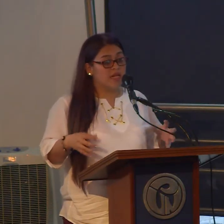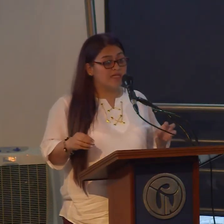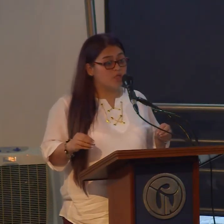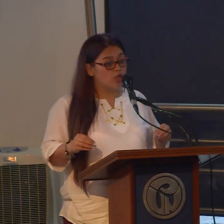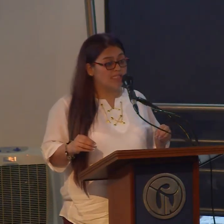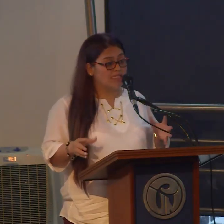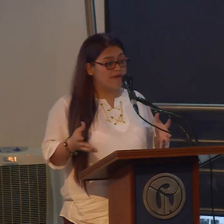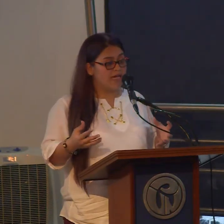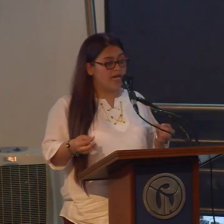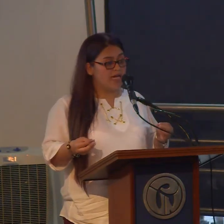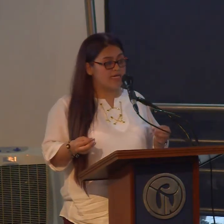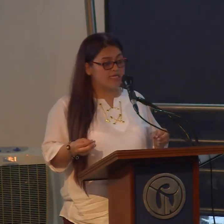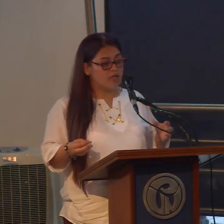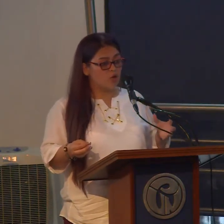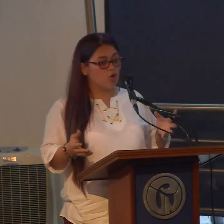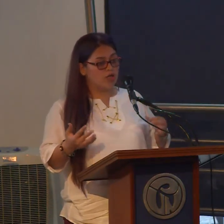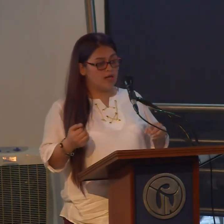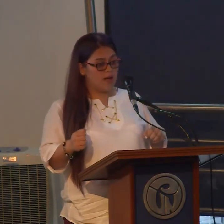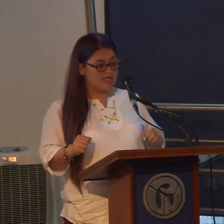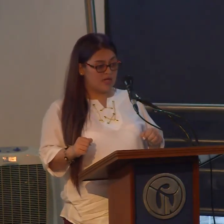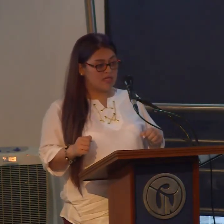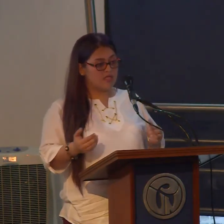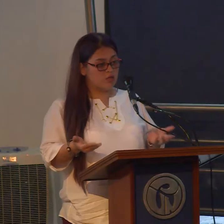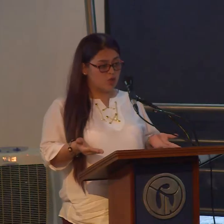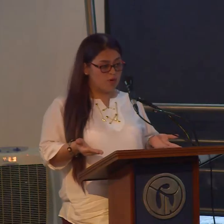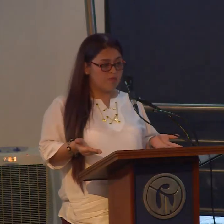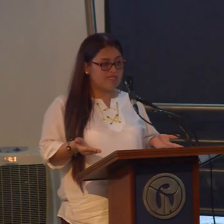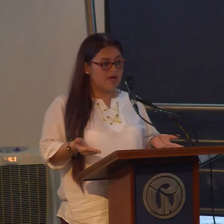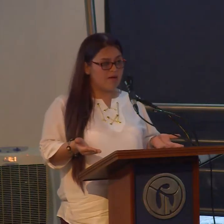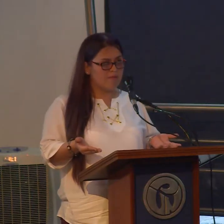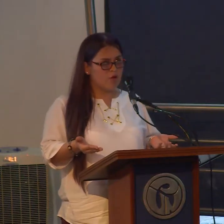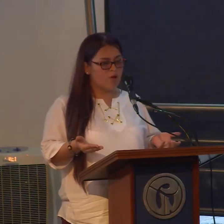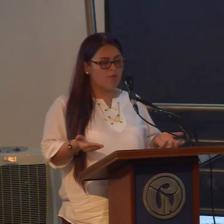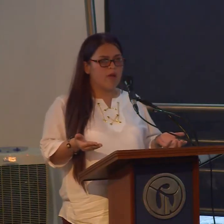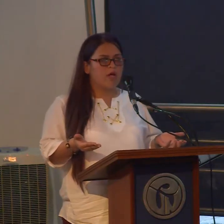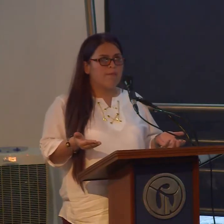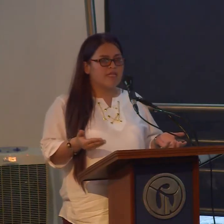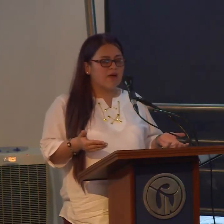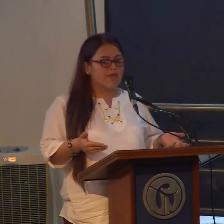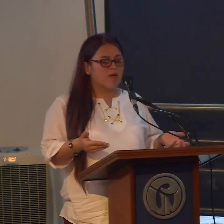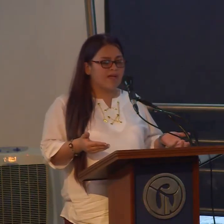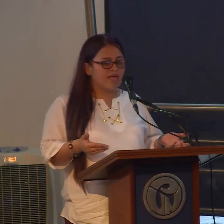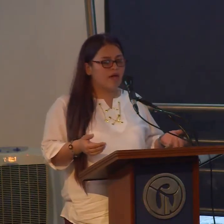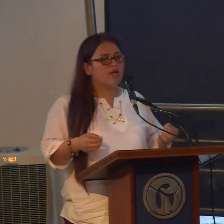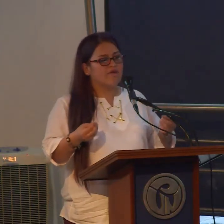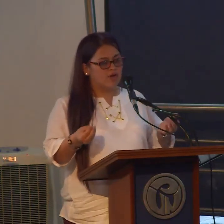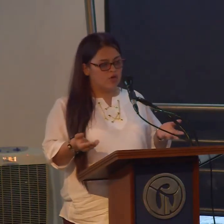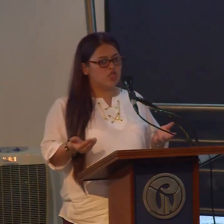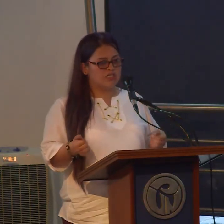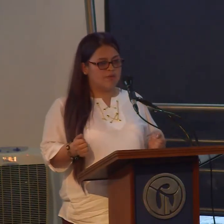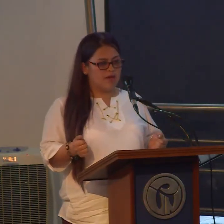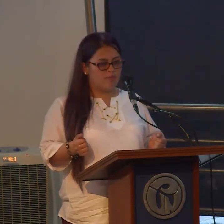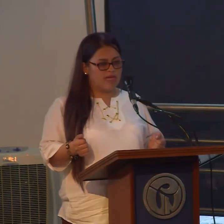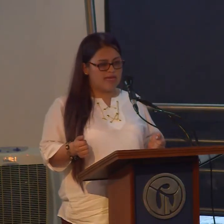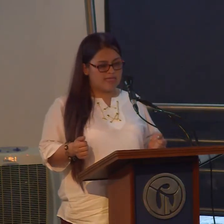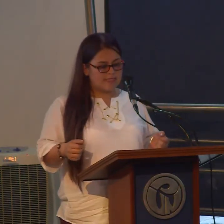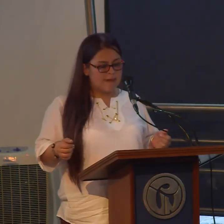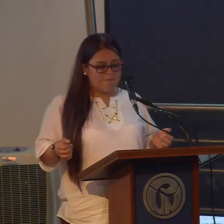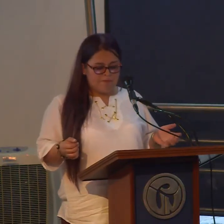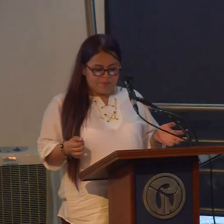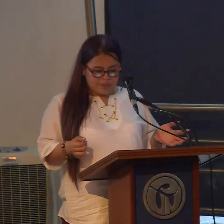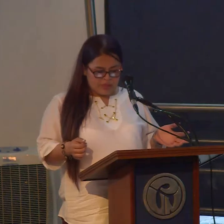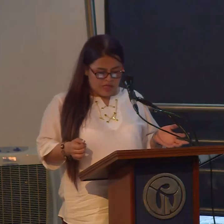mismas intervenciones que se venían realizando con los lenguajes artísticos, como lo comentaba mi compañero, que fueron los tres